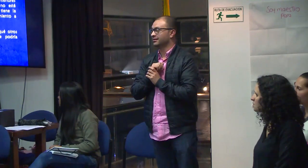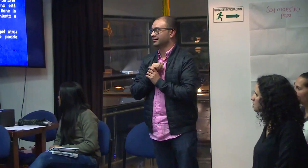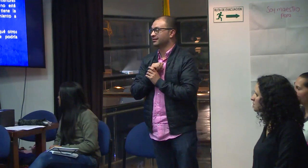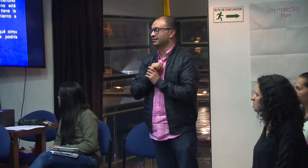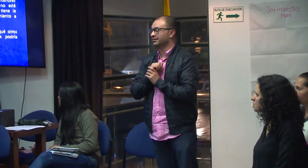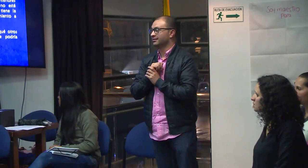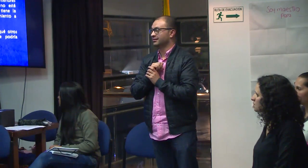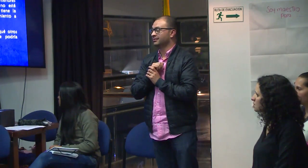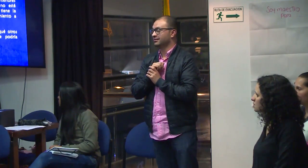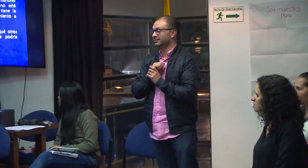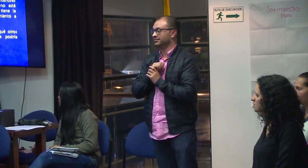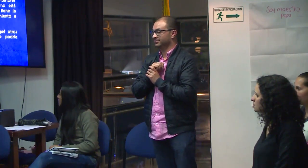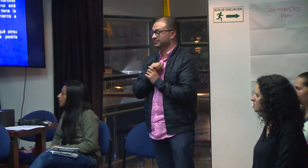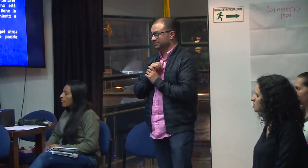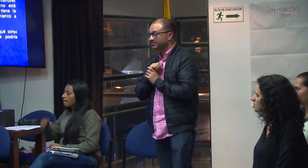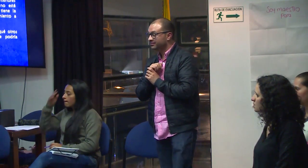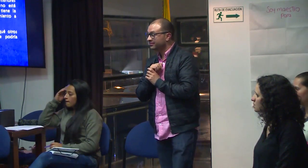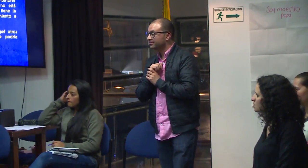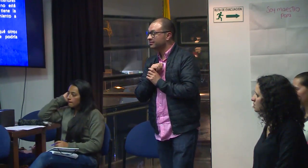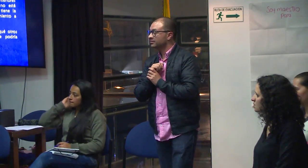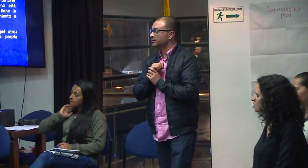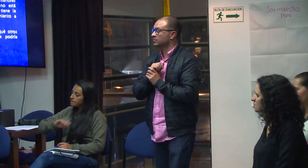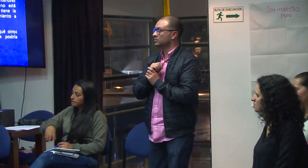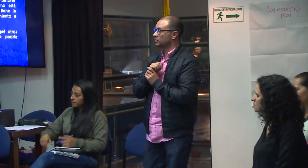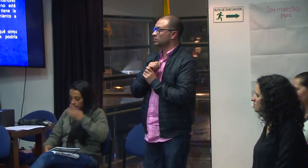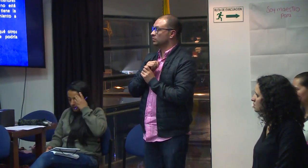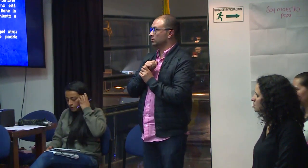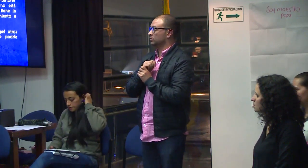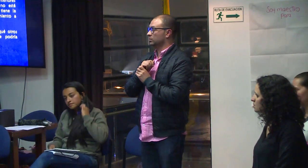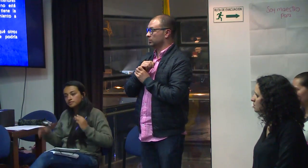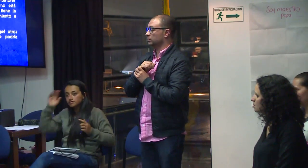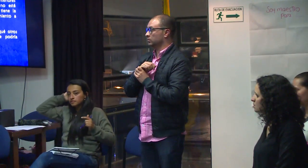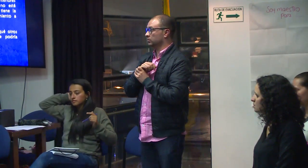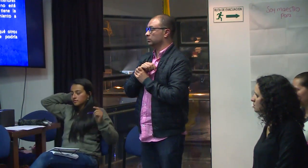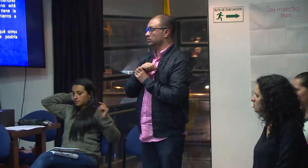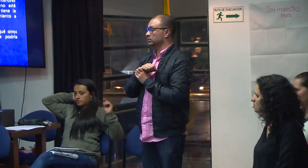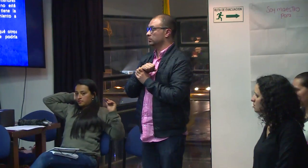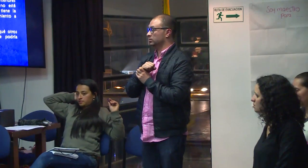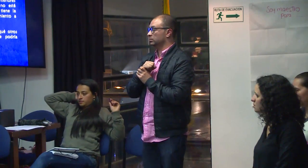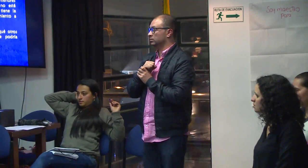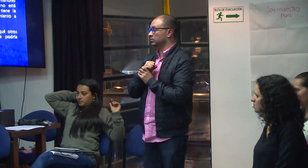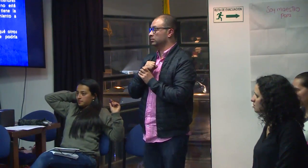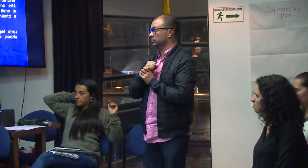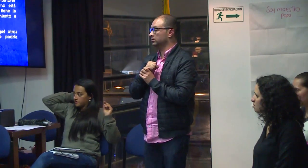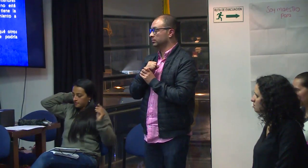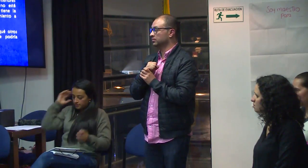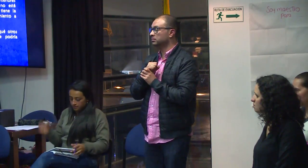Y yo lo que voy a decir, lo voy a hablar es desde el mismo autor, desde Scliar.